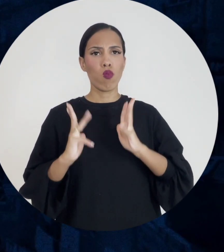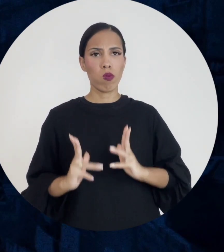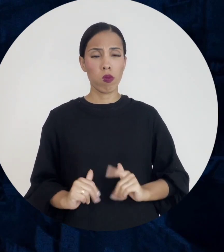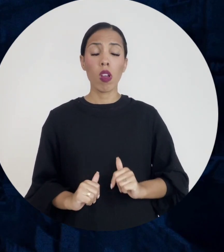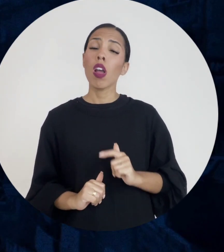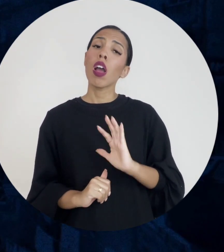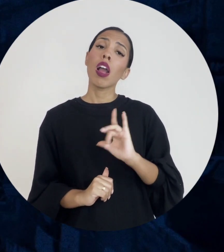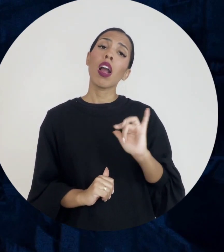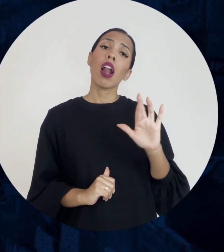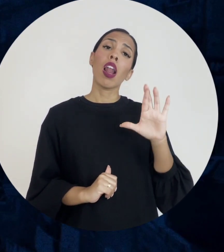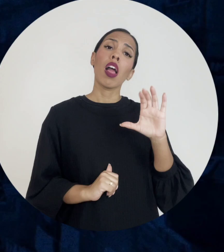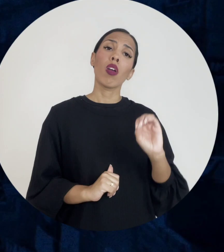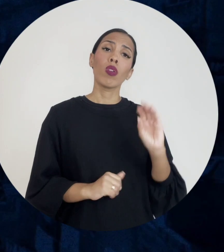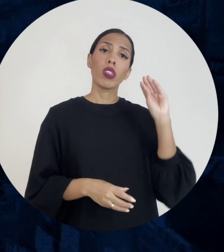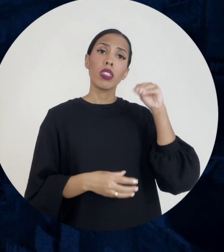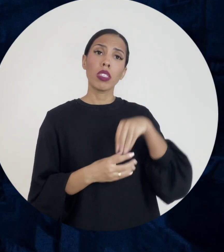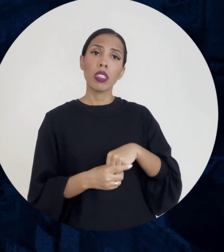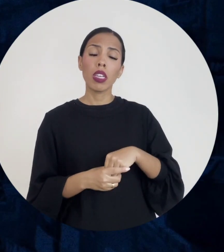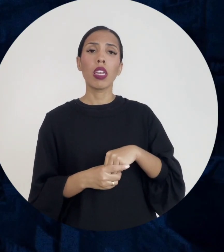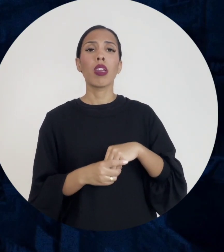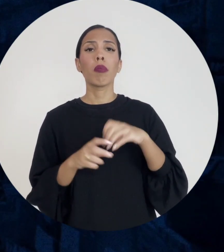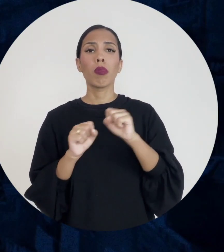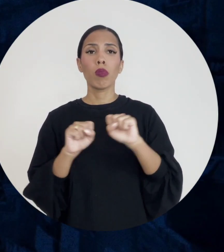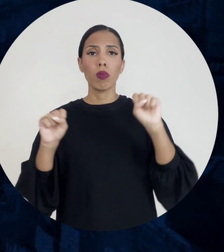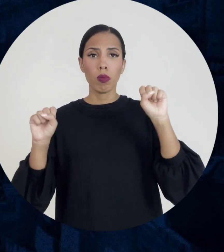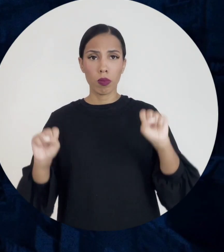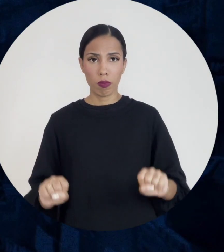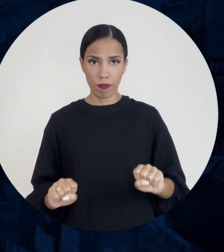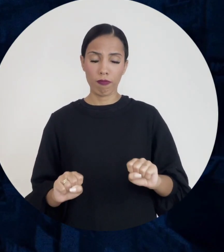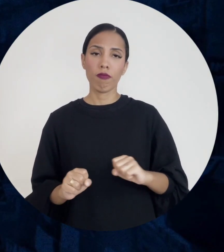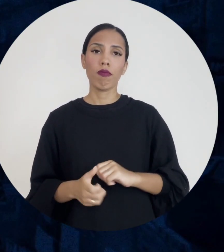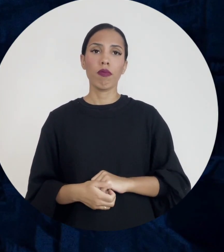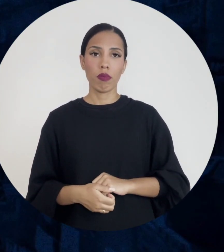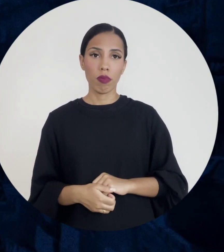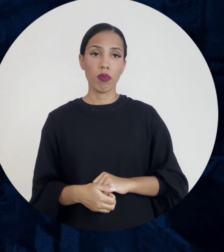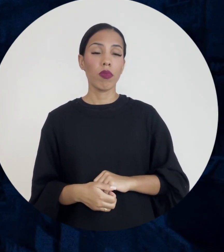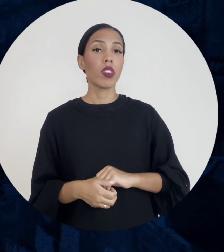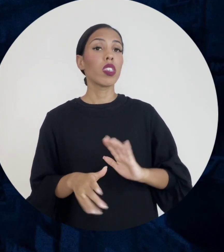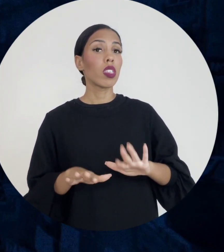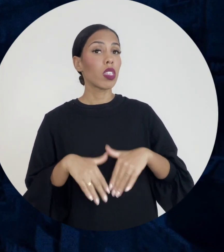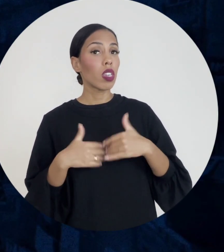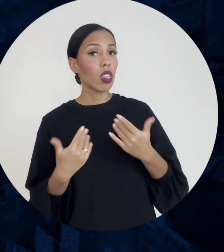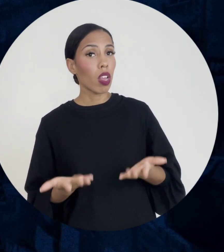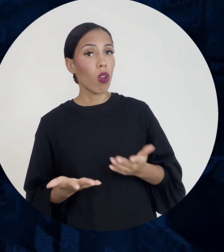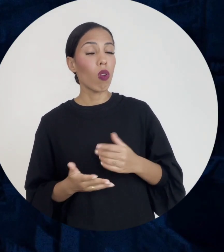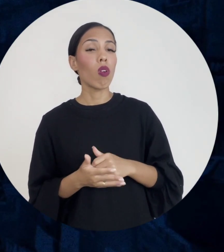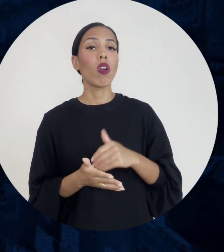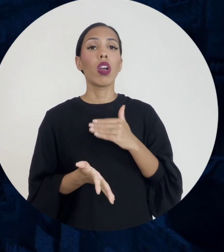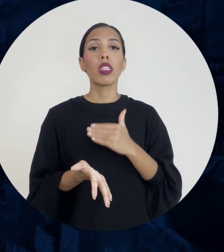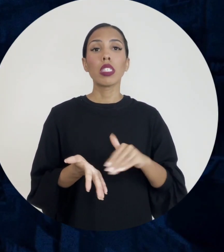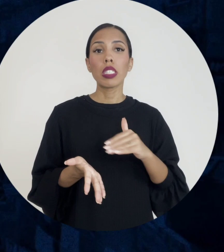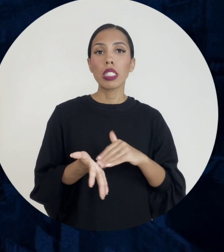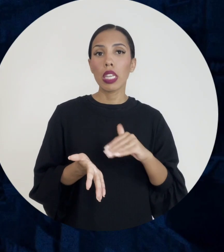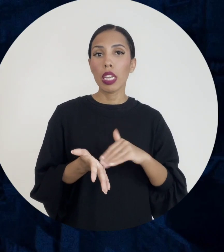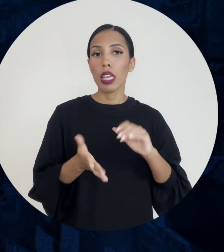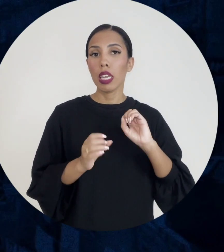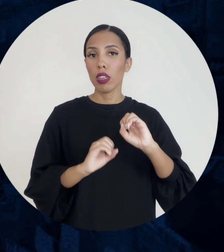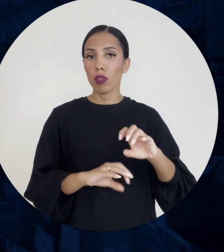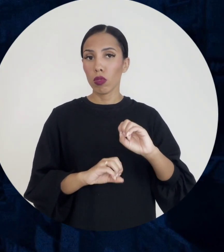que você já fica dentro daquele sistema, né? Então, de acordo com o que a Secretaria de